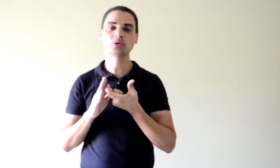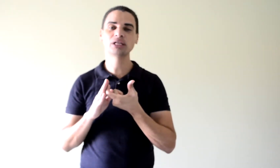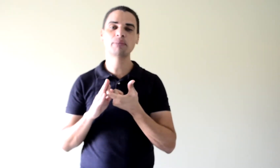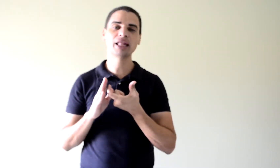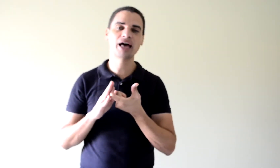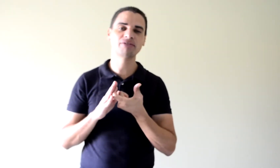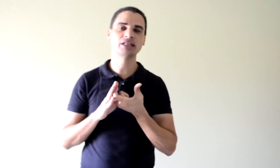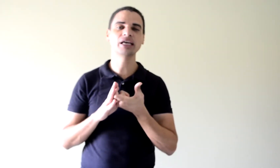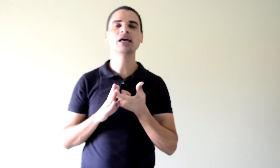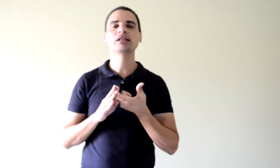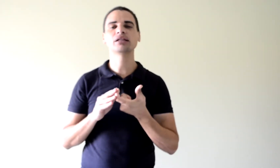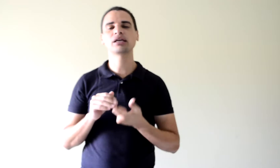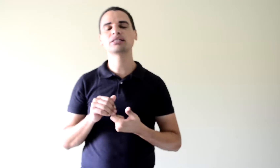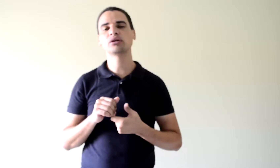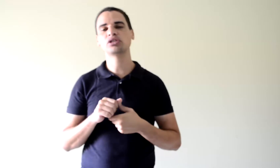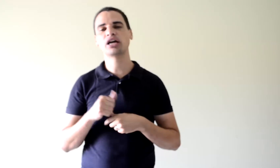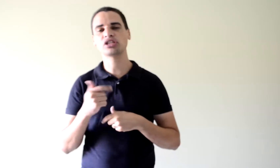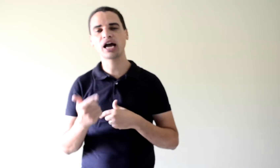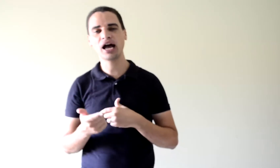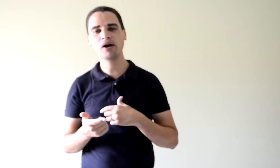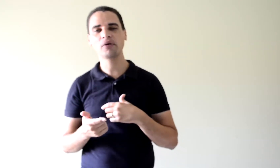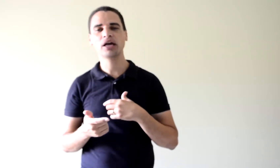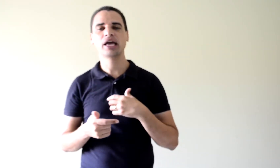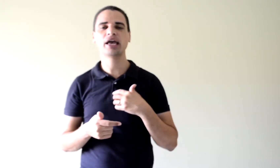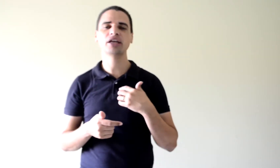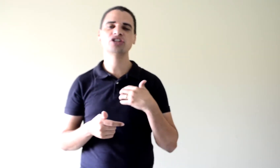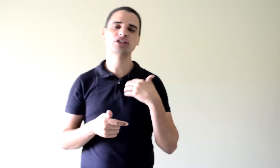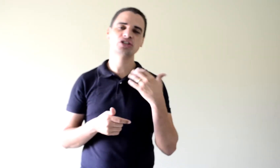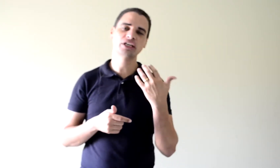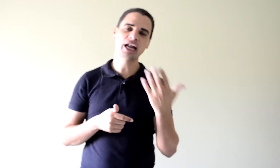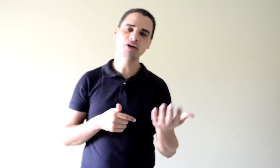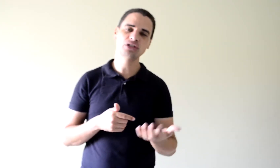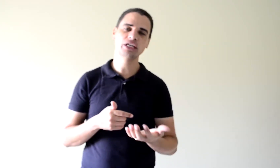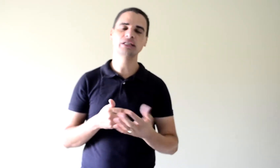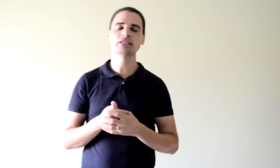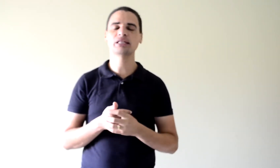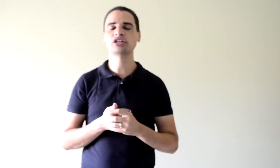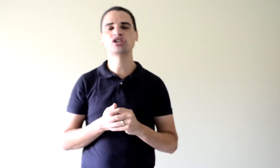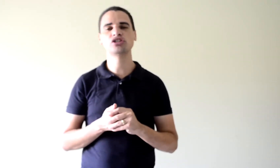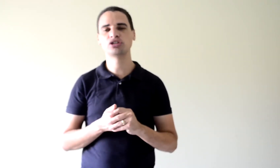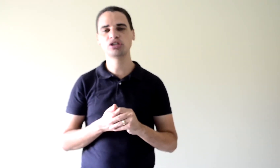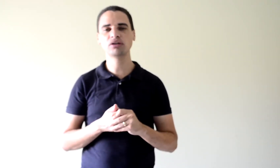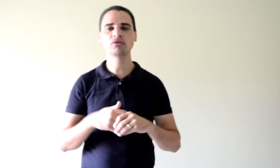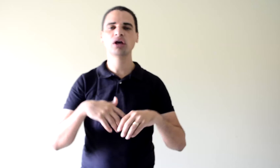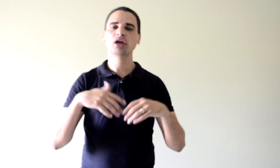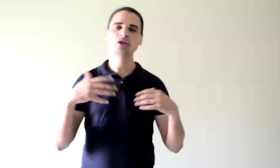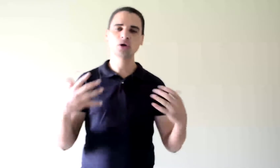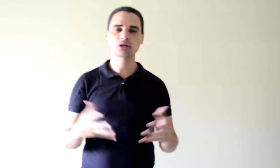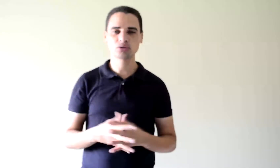da palavra, né? Tanto a questão de radical, de grau de intensidade de adjetivo e outras coisas